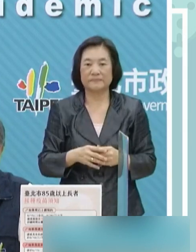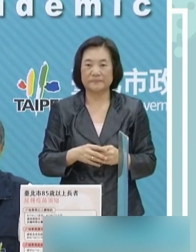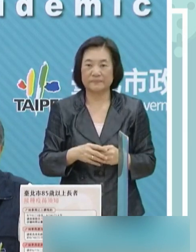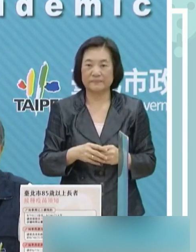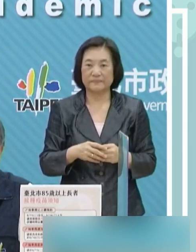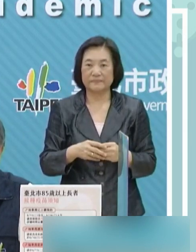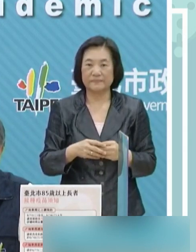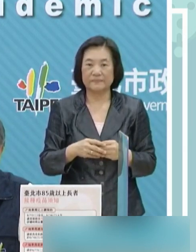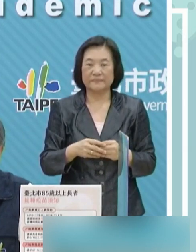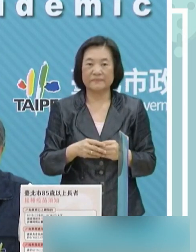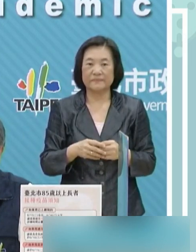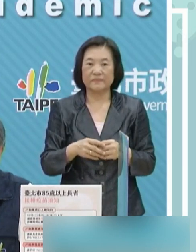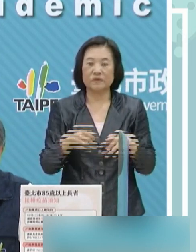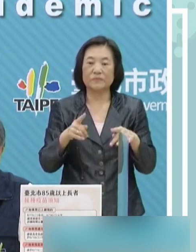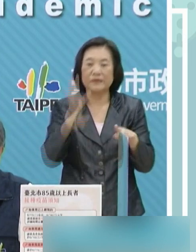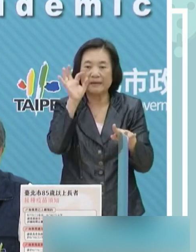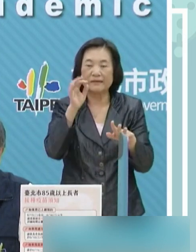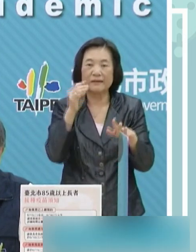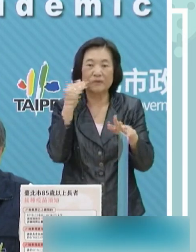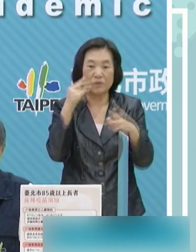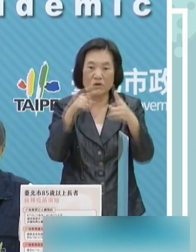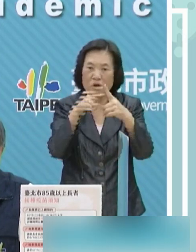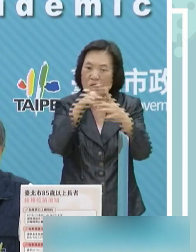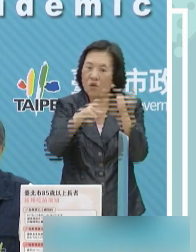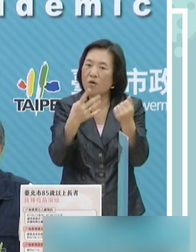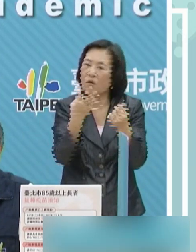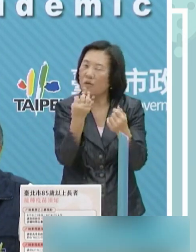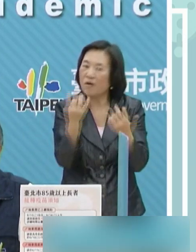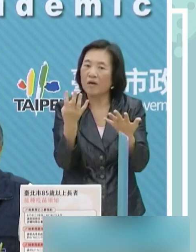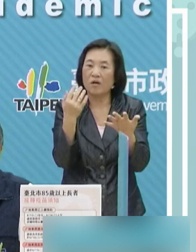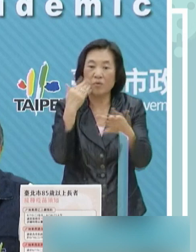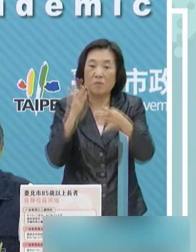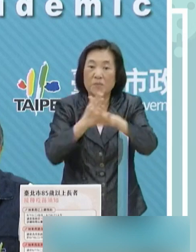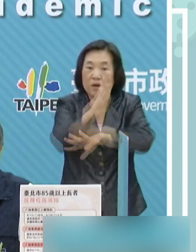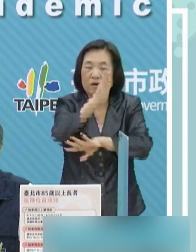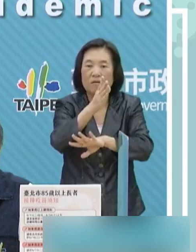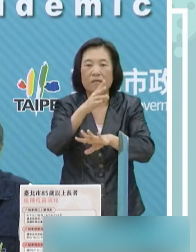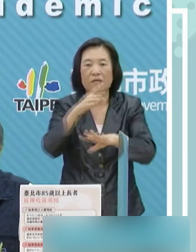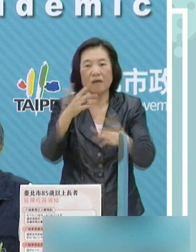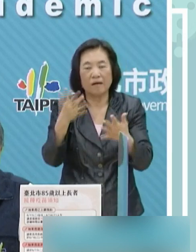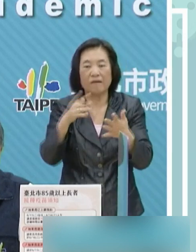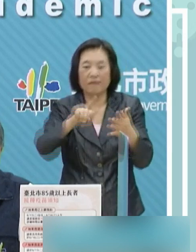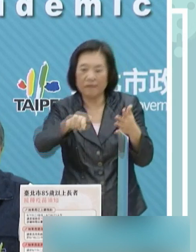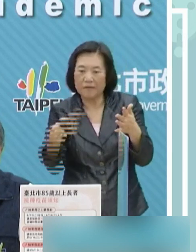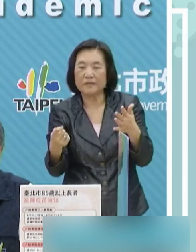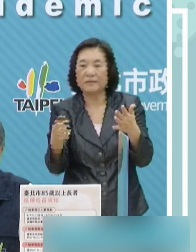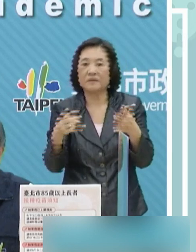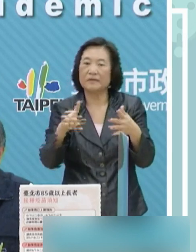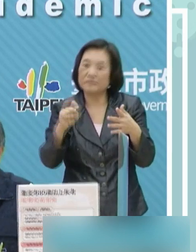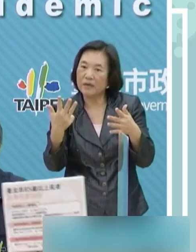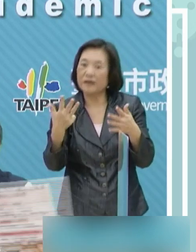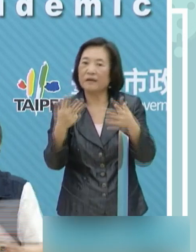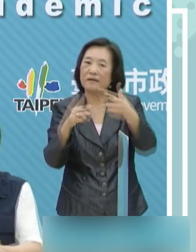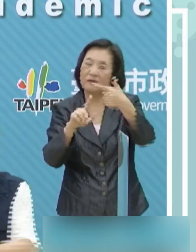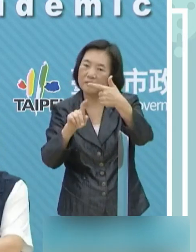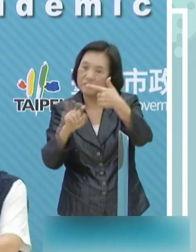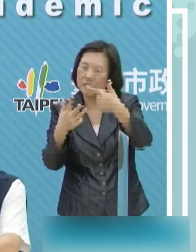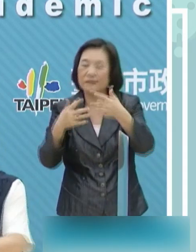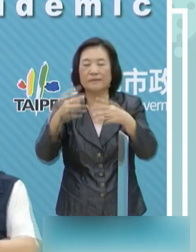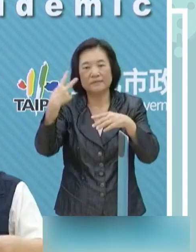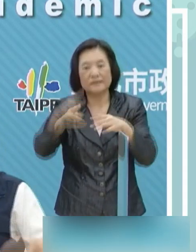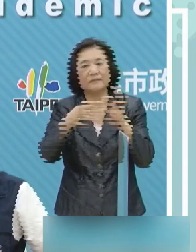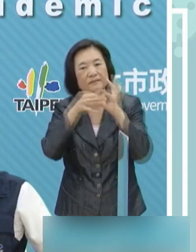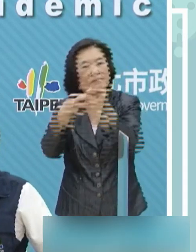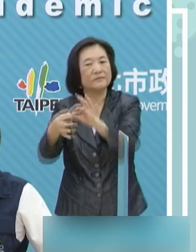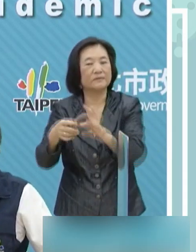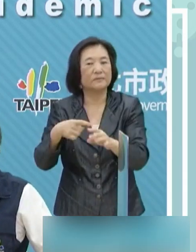地区公所的民政课。然后报上你的身份证字号姓名，然后我们就告诉